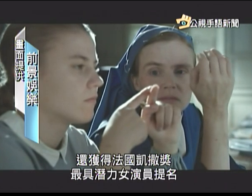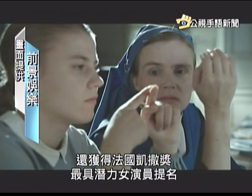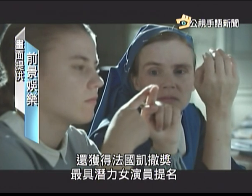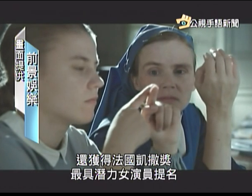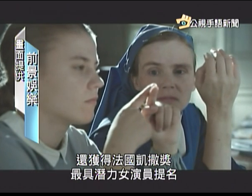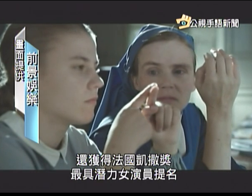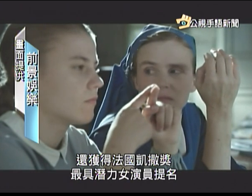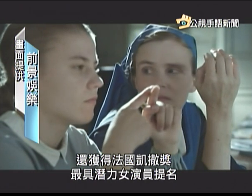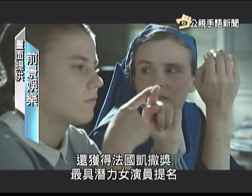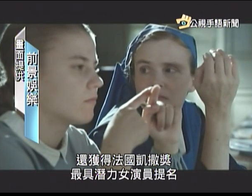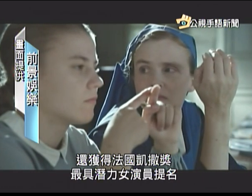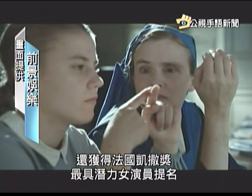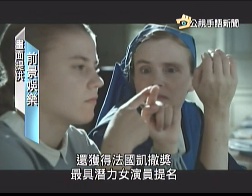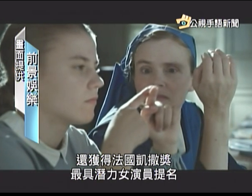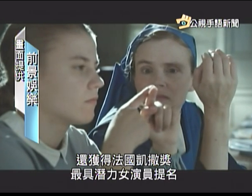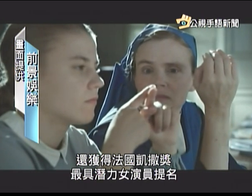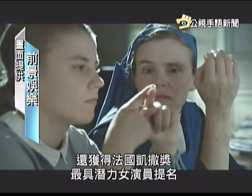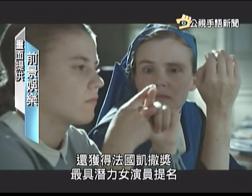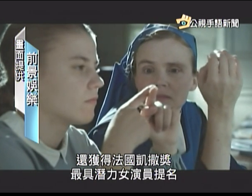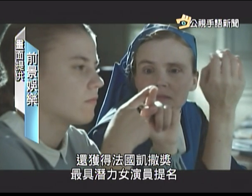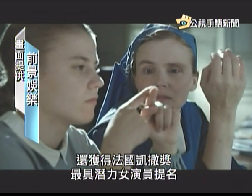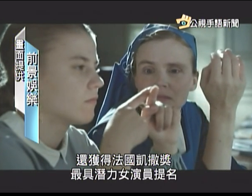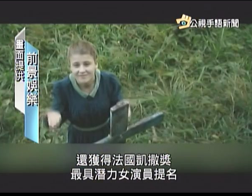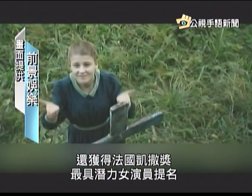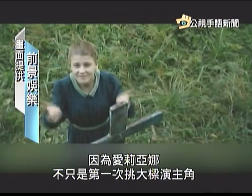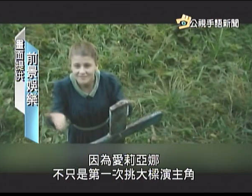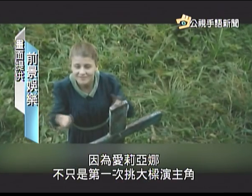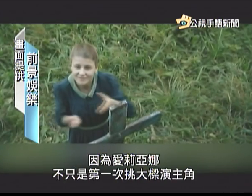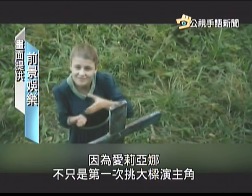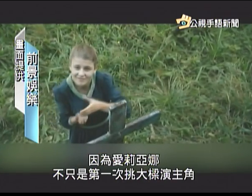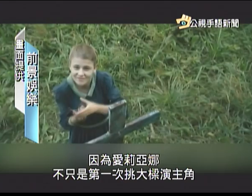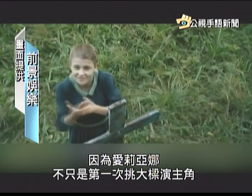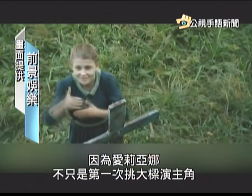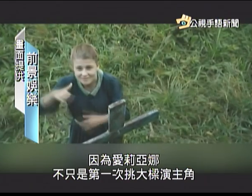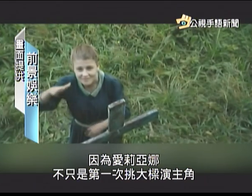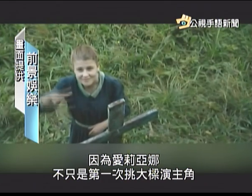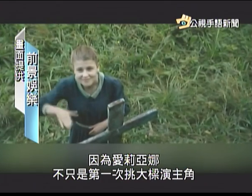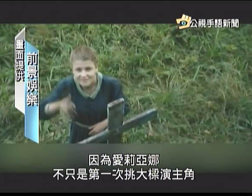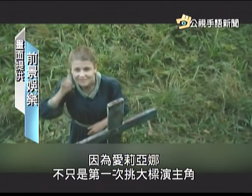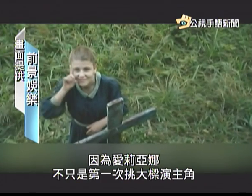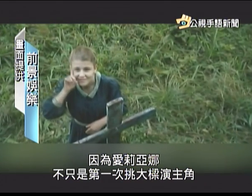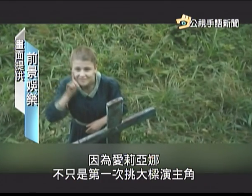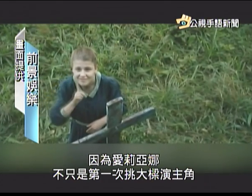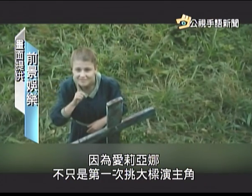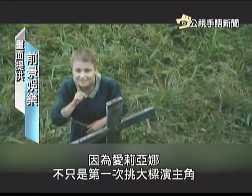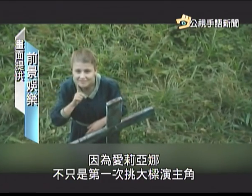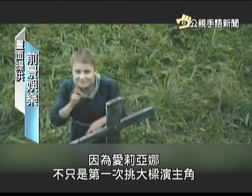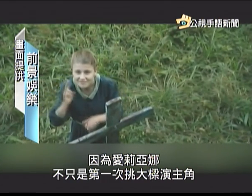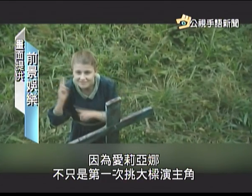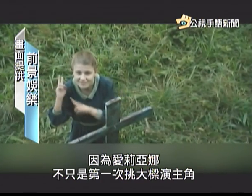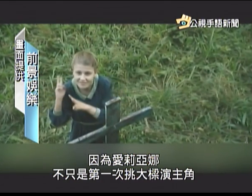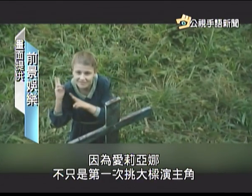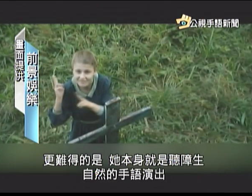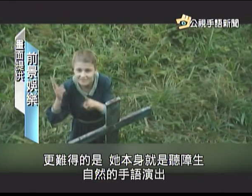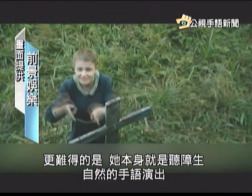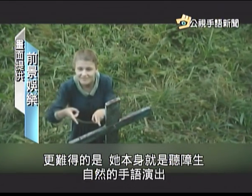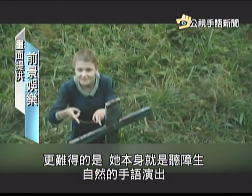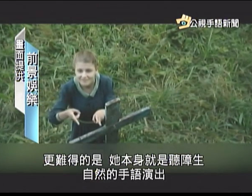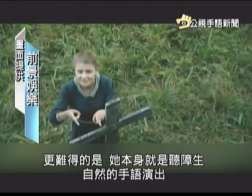奖最具潜力女演员的提名。因为艾丽亚娜不只是第一次挑大梁演主角，更难得的是她本身就是